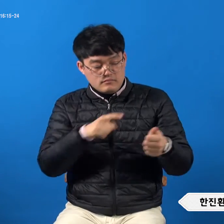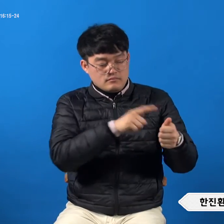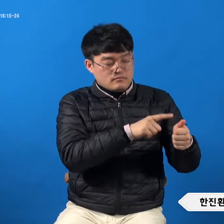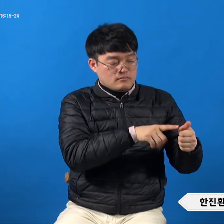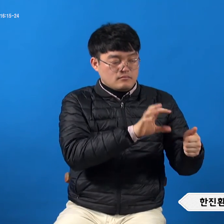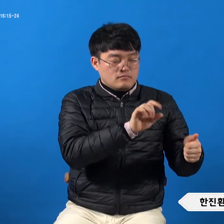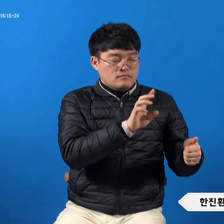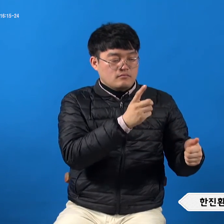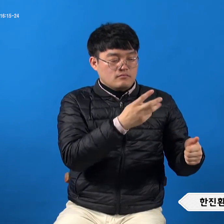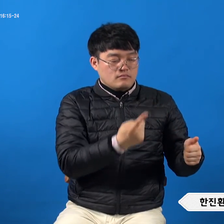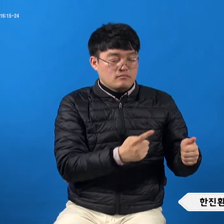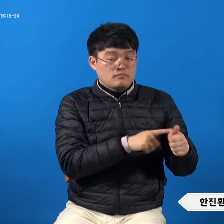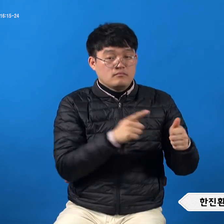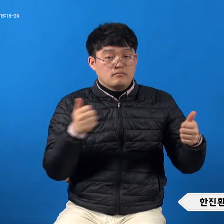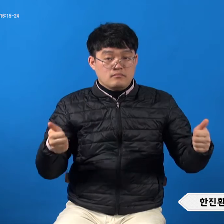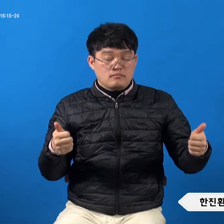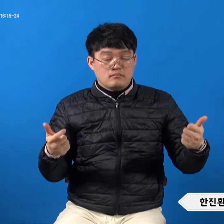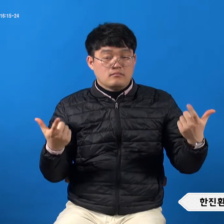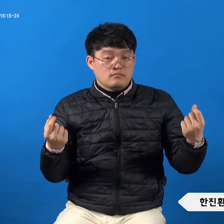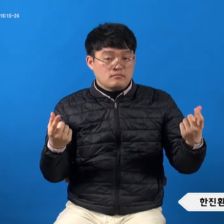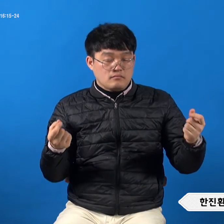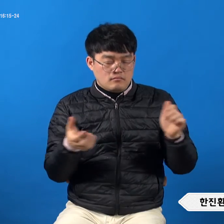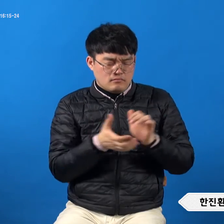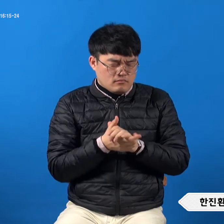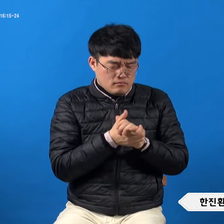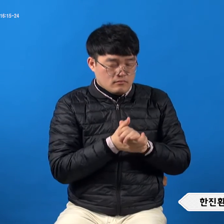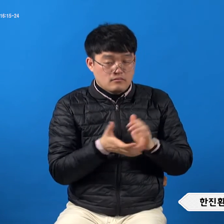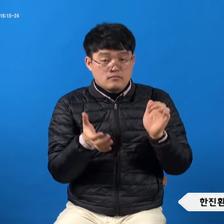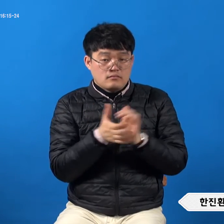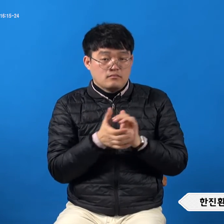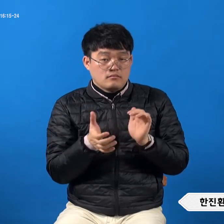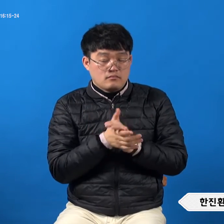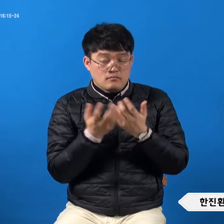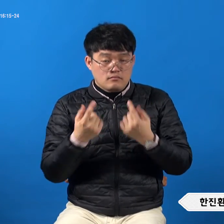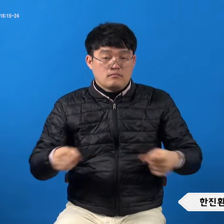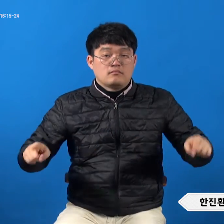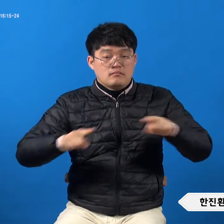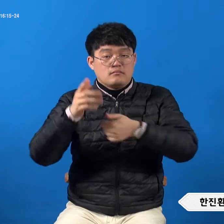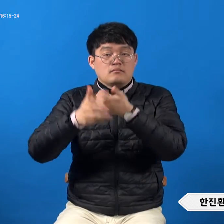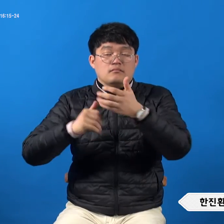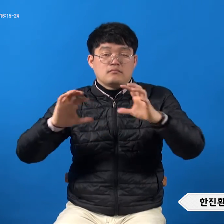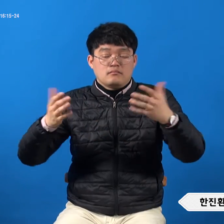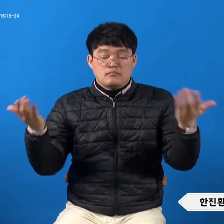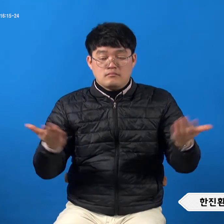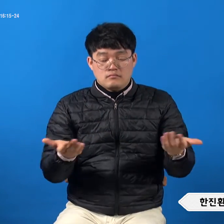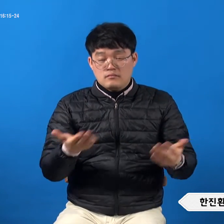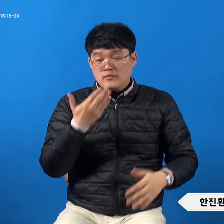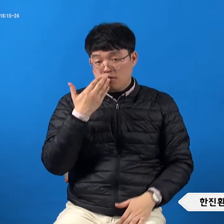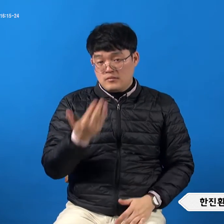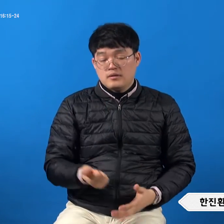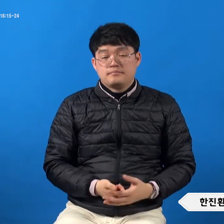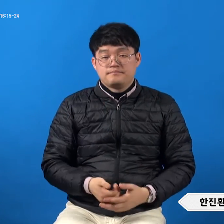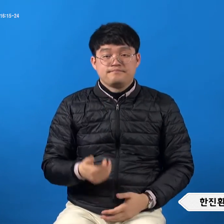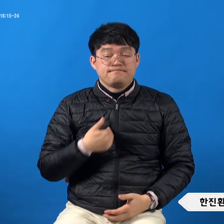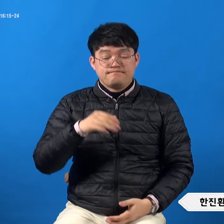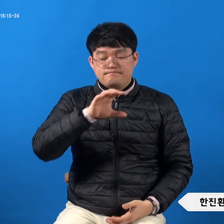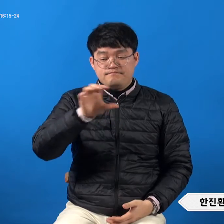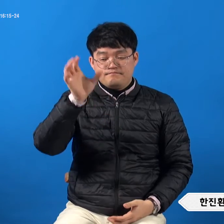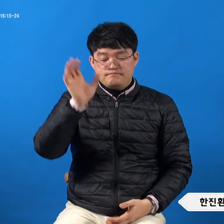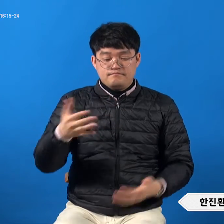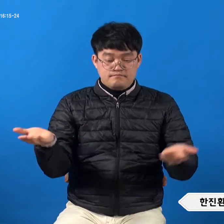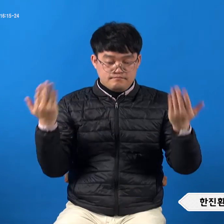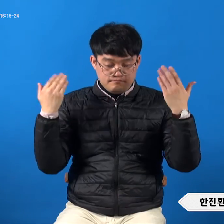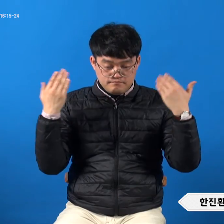가장 가까운 친구로서 함께 하나님 나라 사역을 해 나갈 수가 있었습니다. 제가 신학교에 있을